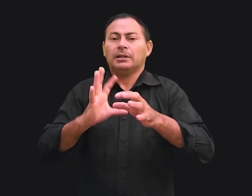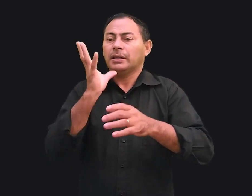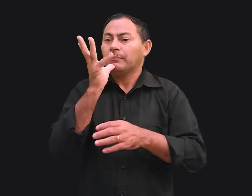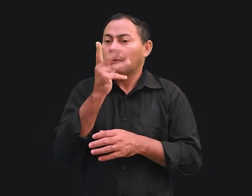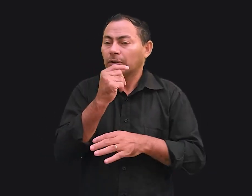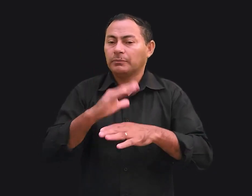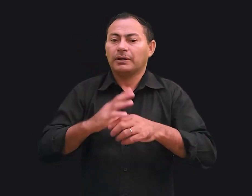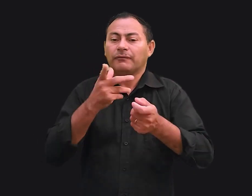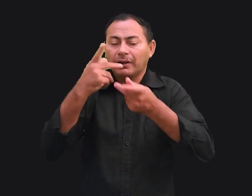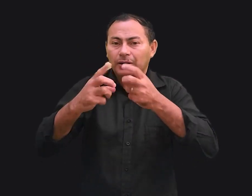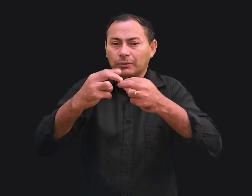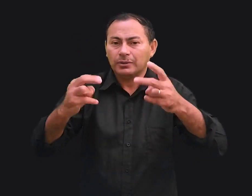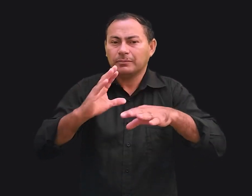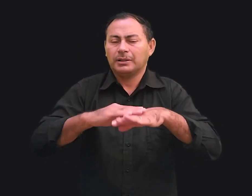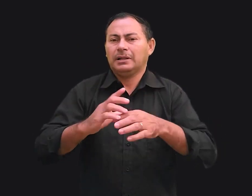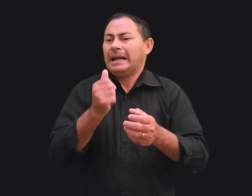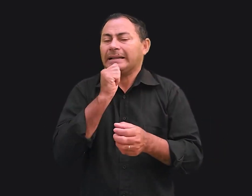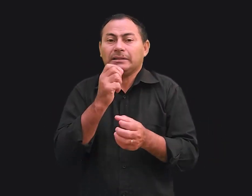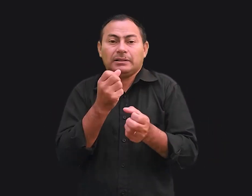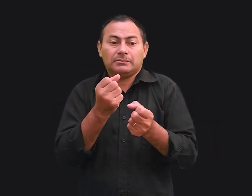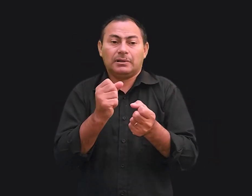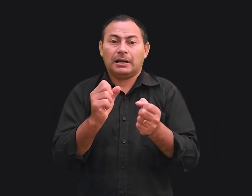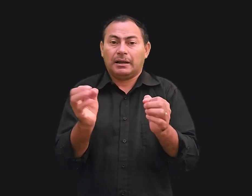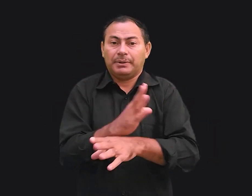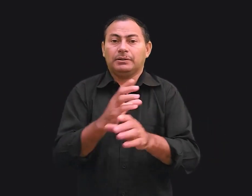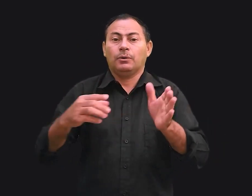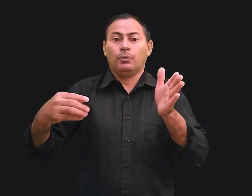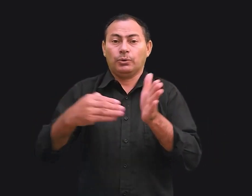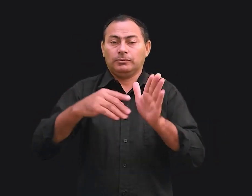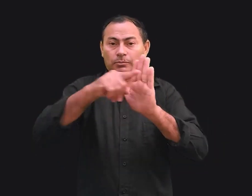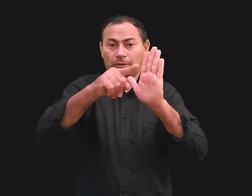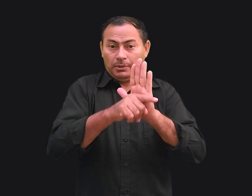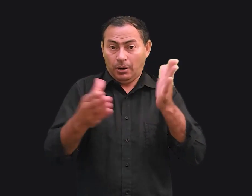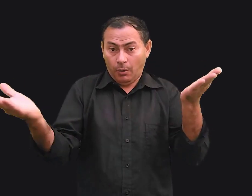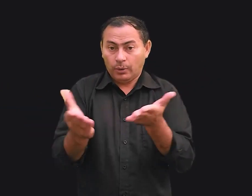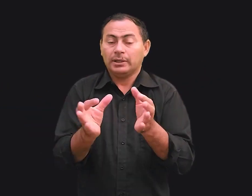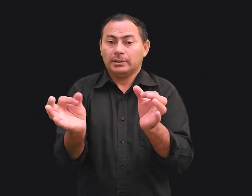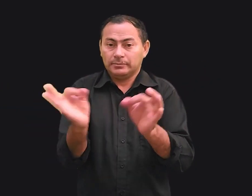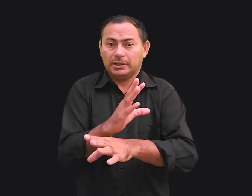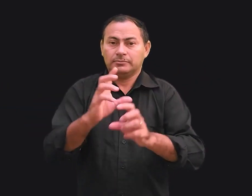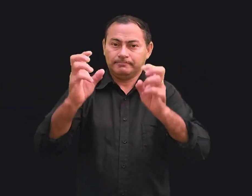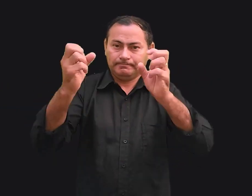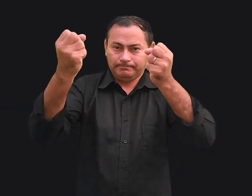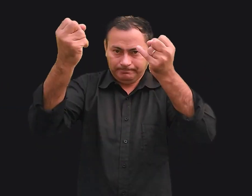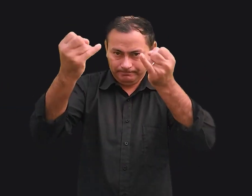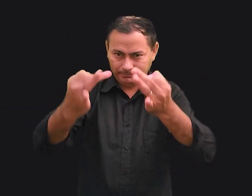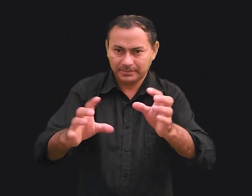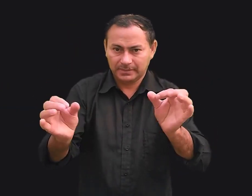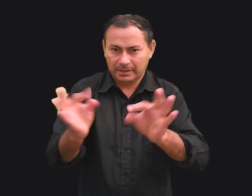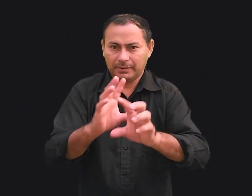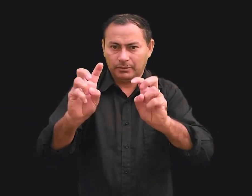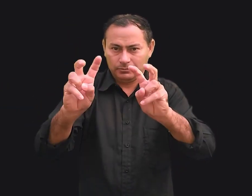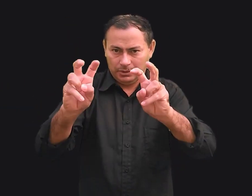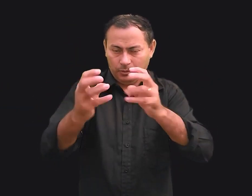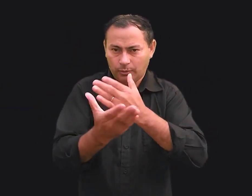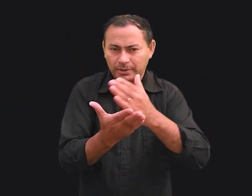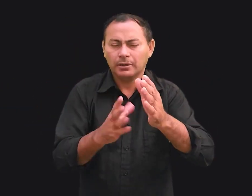dizer as coisas. Infelizmente não terminei esse assunto no último programa, mas hoje quero terminar o que comecei. Por isso vamos voltar ao conceito